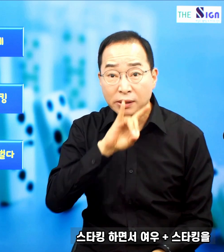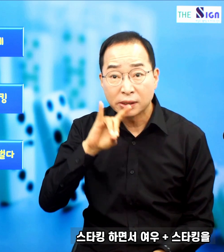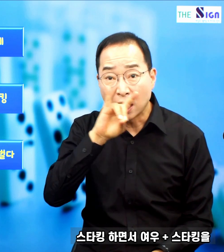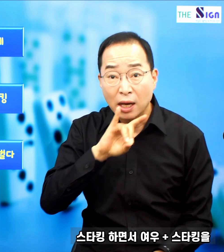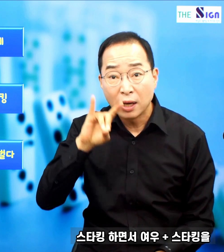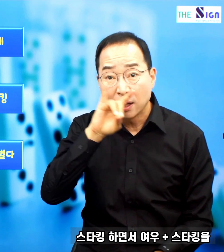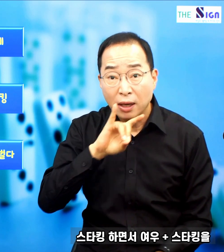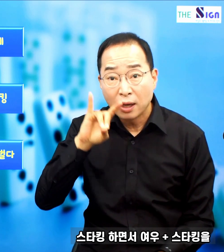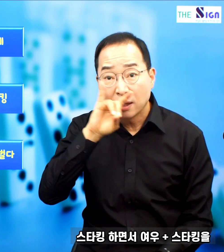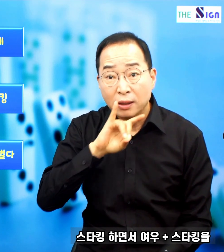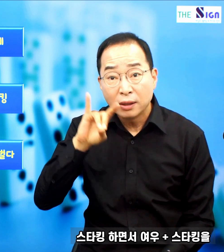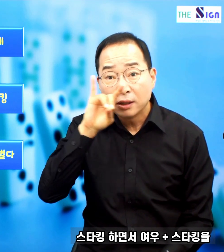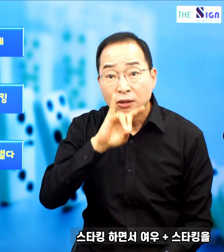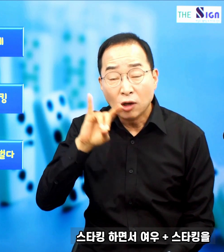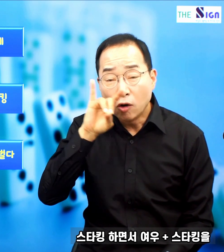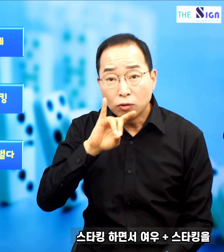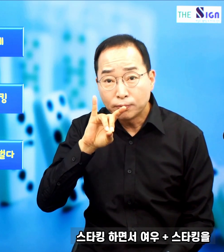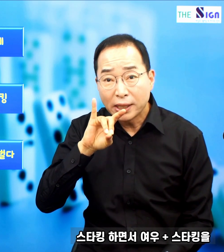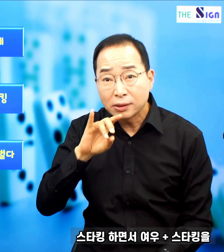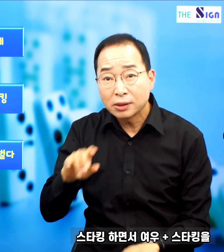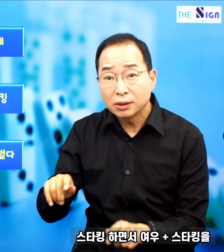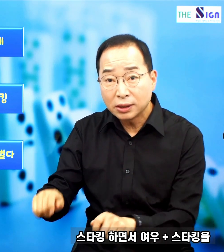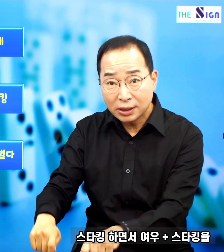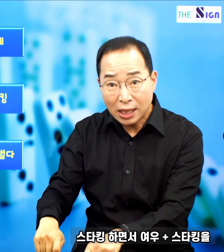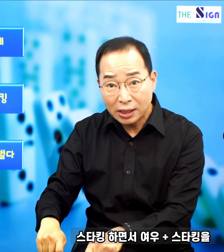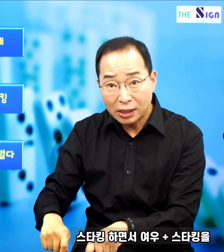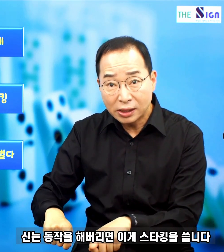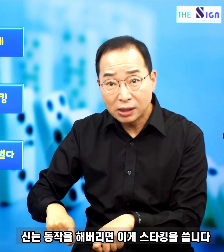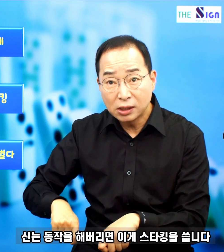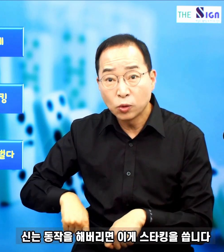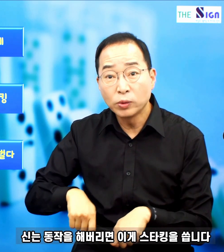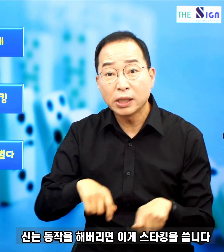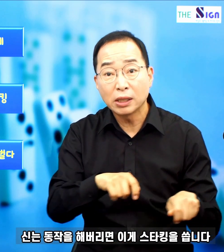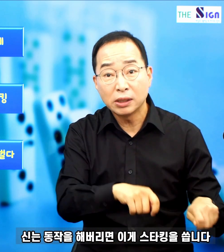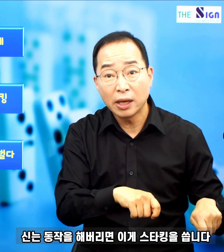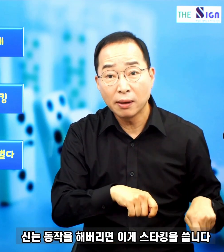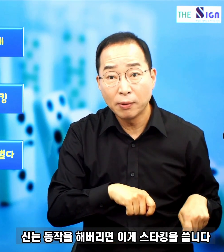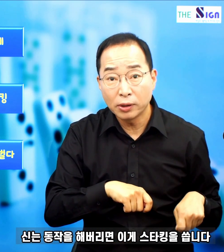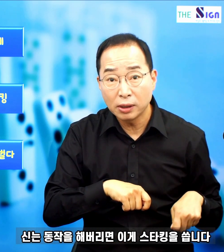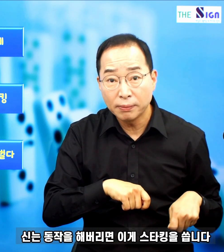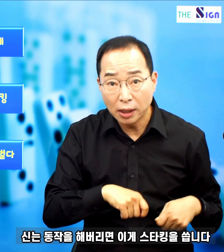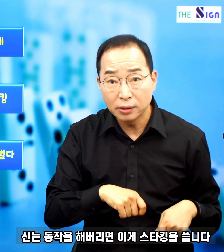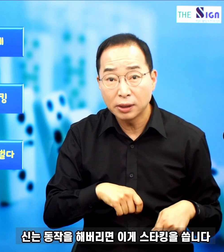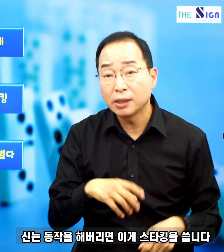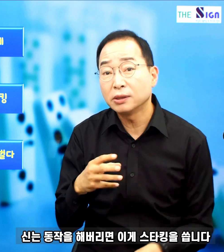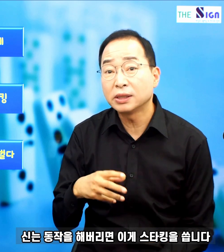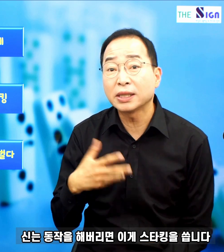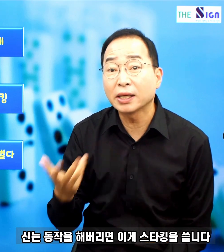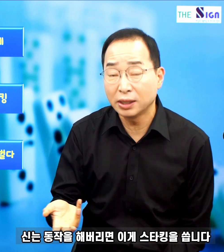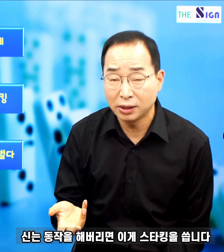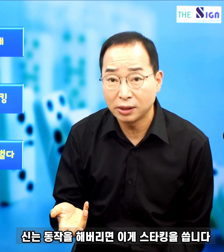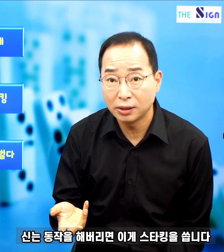자, 여우 플러스 스타킹을 신는 동작을 해버리면 이게 스타킹을